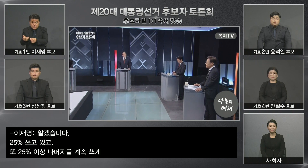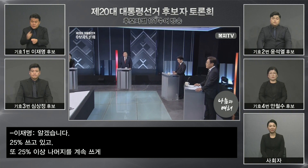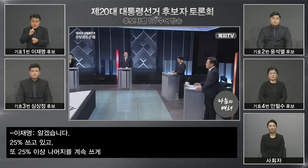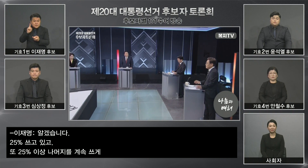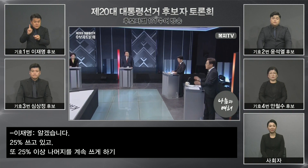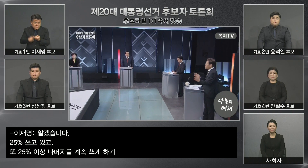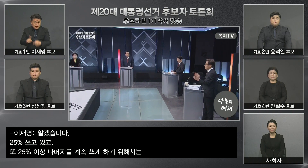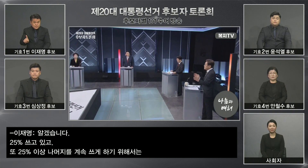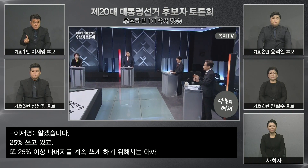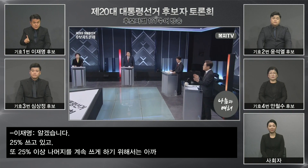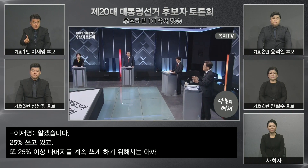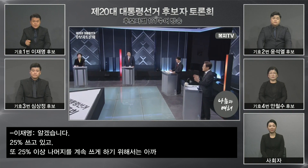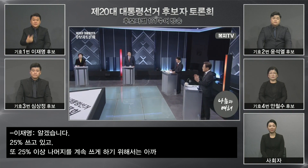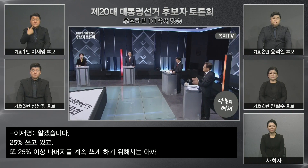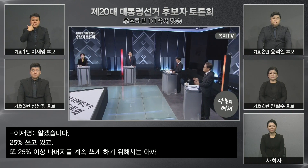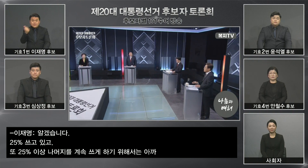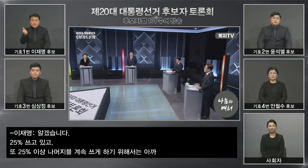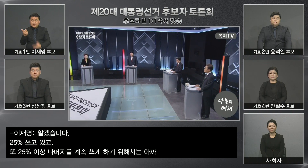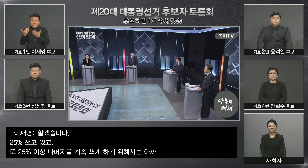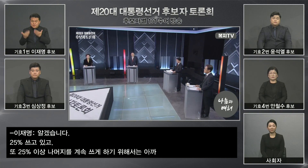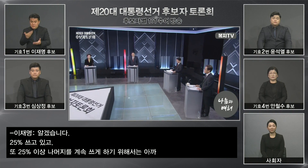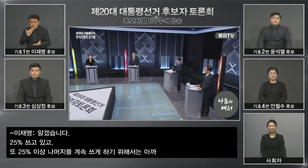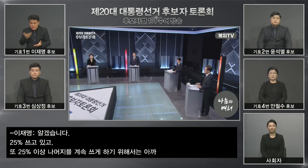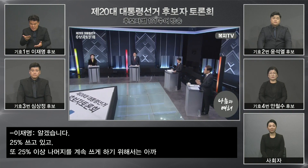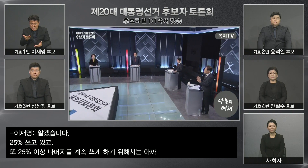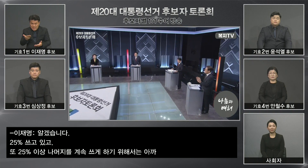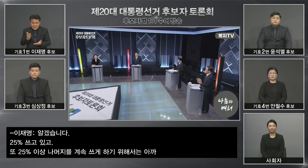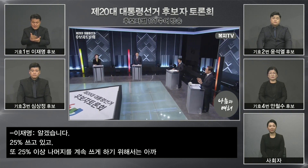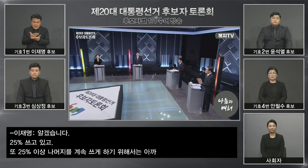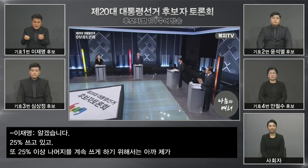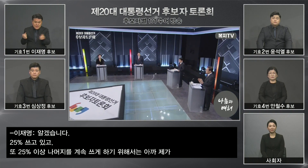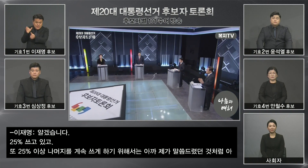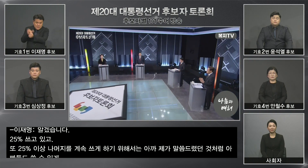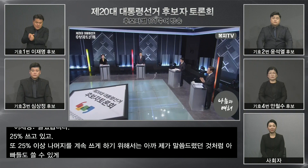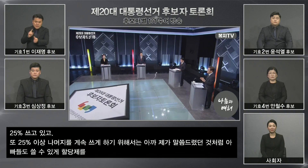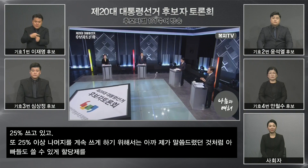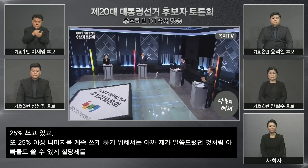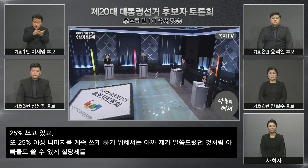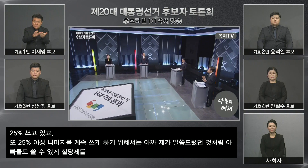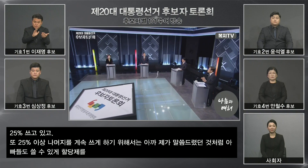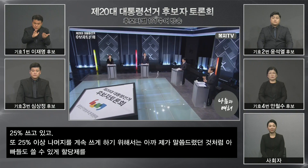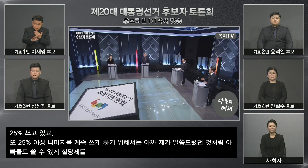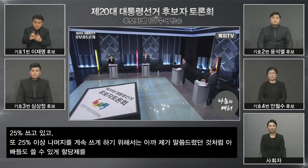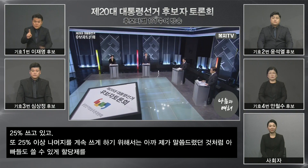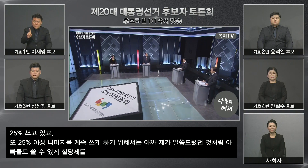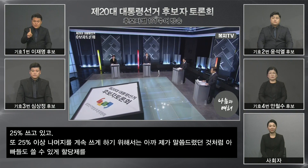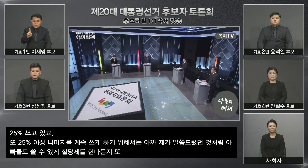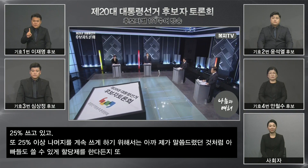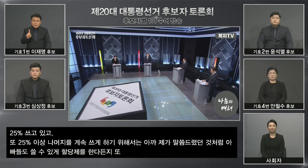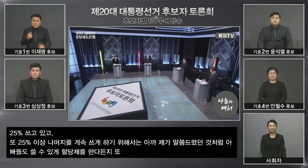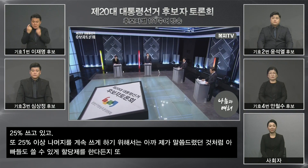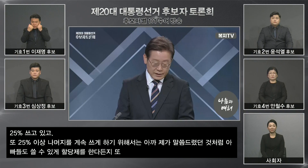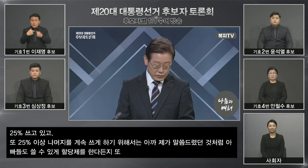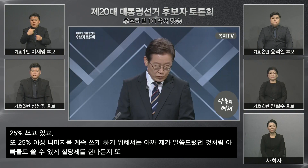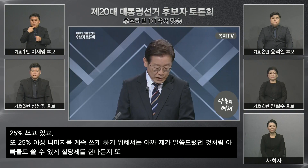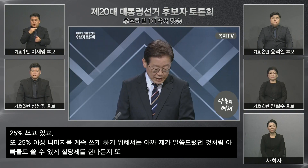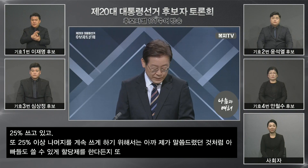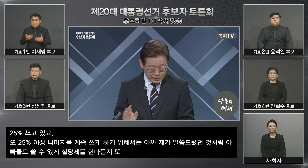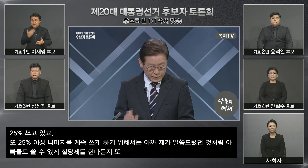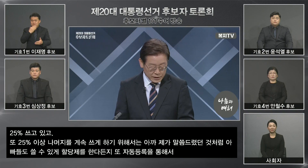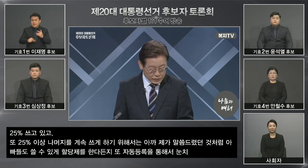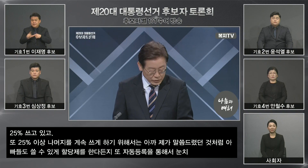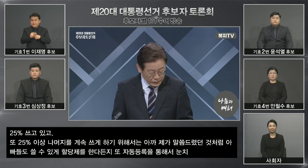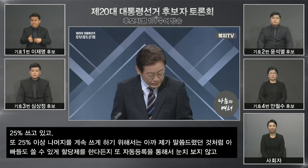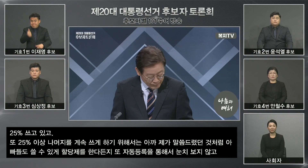것처럼 아빠들도 쓸 수 있게 할당제를 한다든지 또 자동 등록을 통해서 눈치 보지 않고 쓸 수 있게 만드는 게 더 중요하다